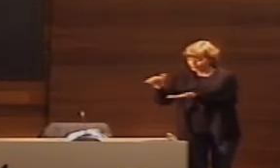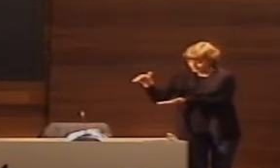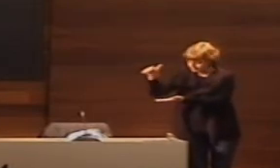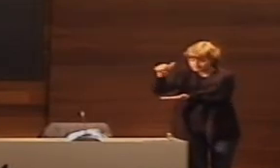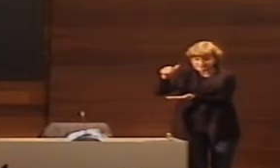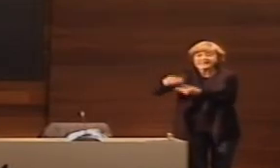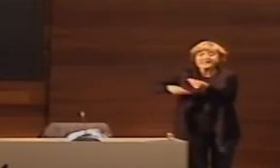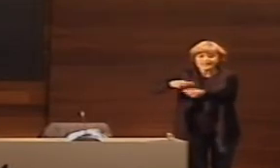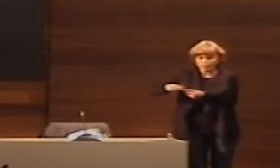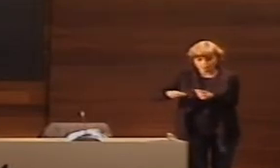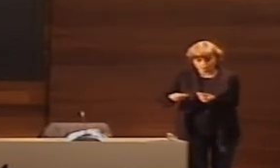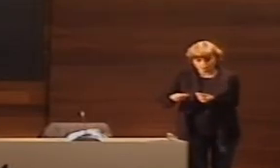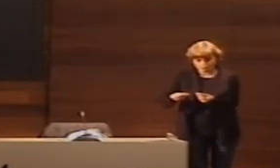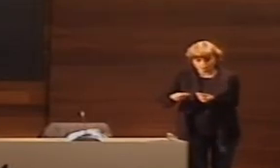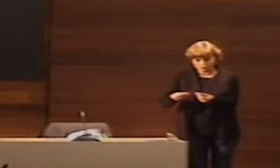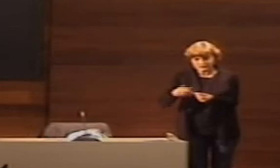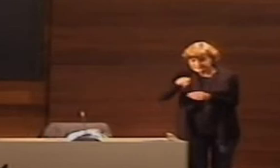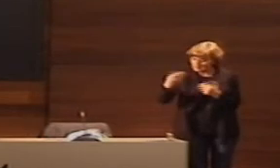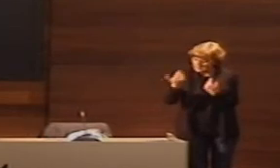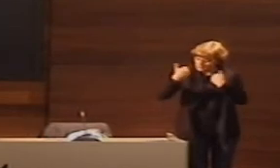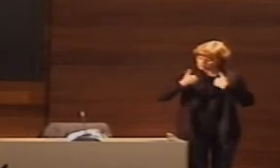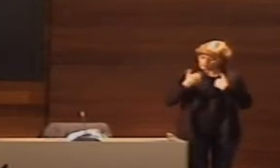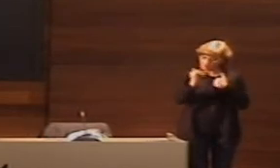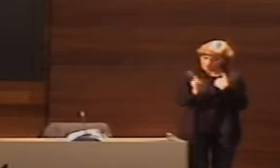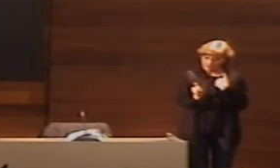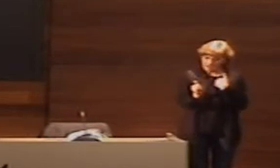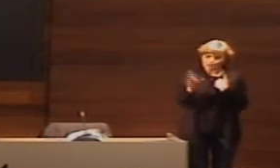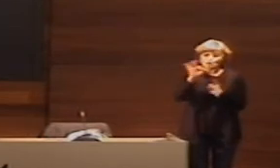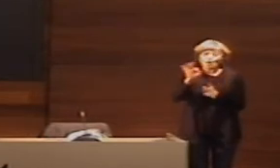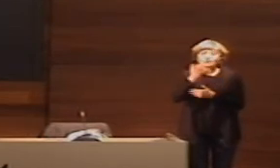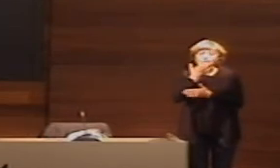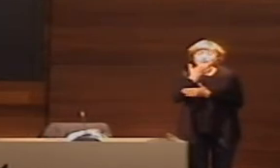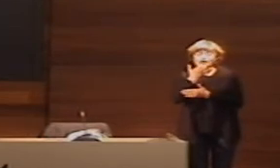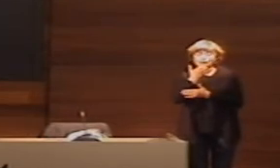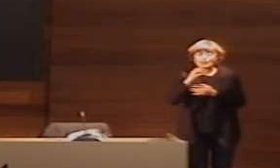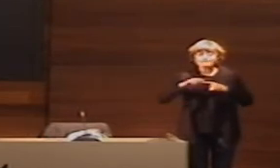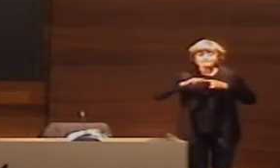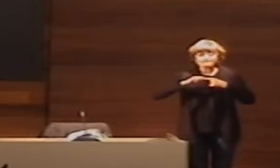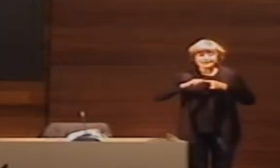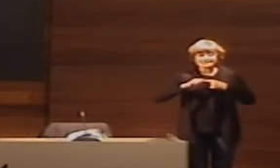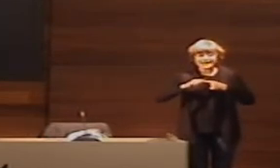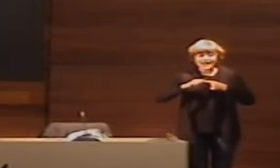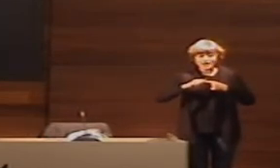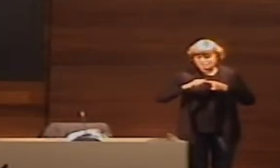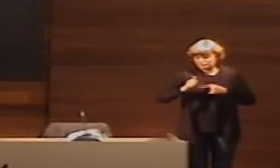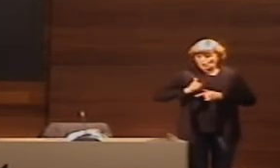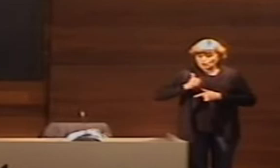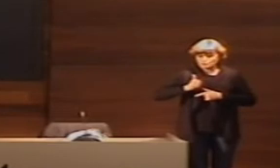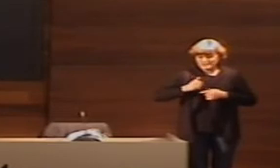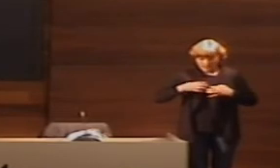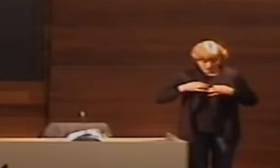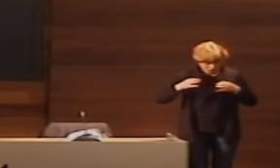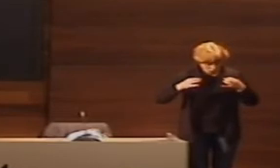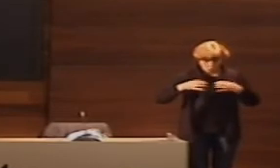Otros casos muy, muy manifiestos, ¿no? Que el textil sanitario, pues lo mismo, tampoco, ¿no? Y además